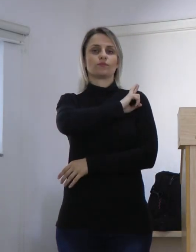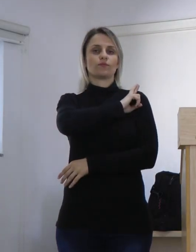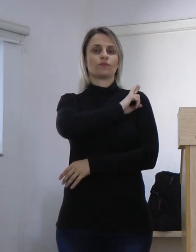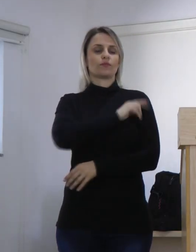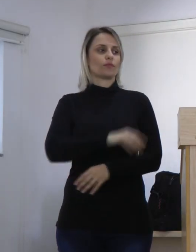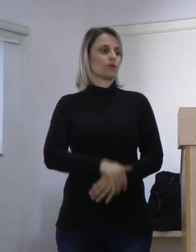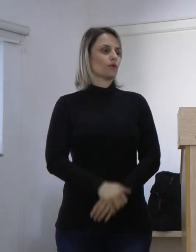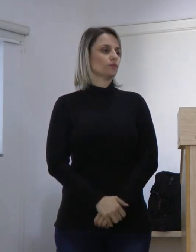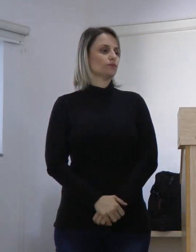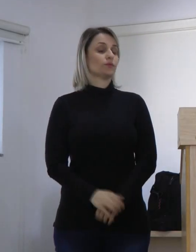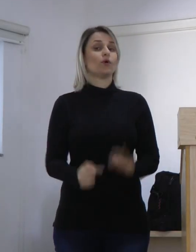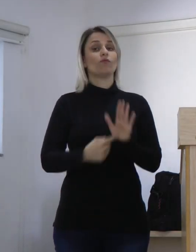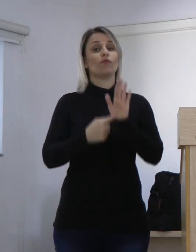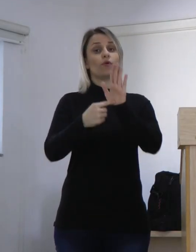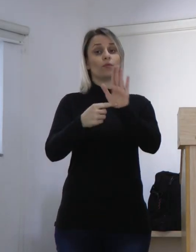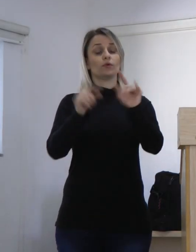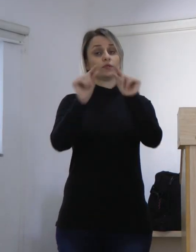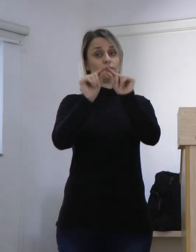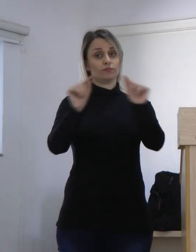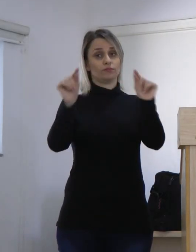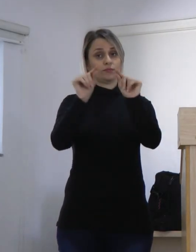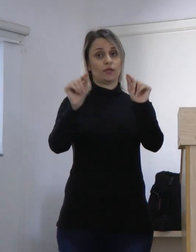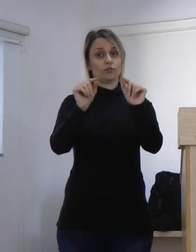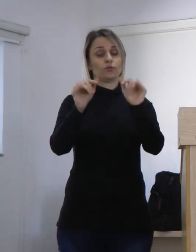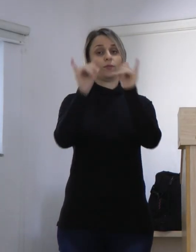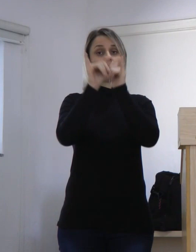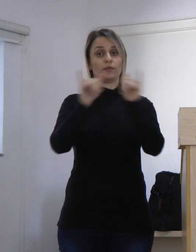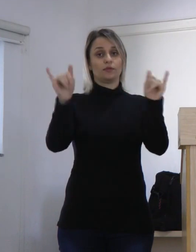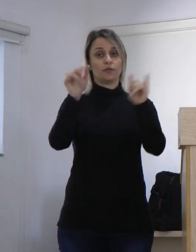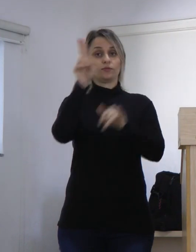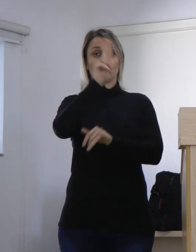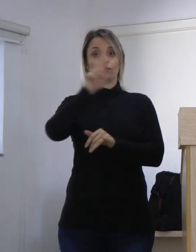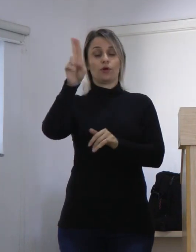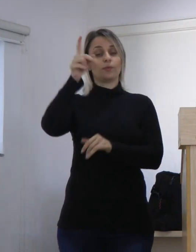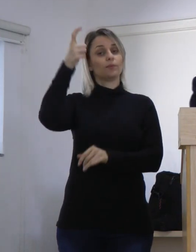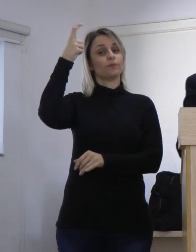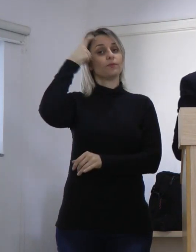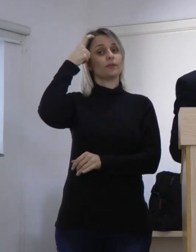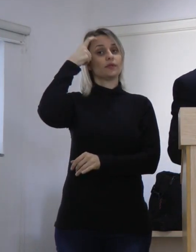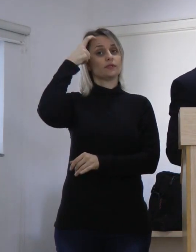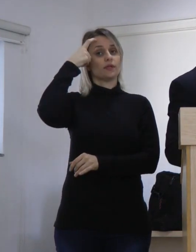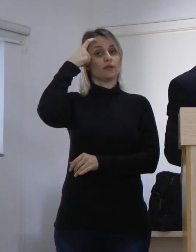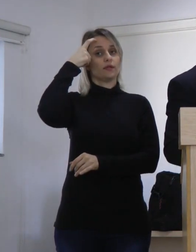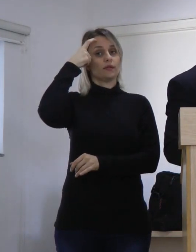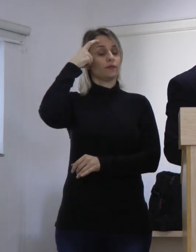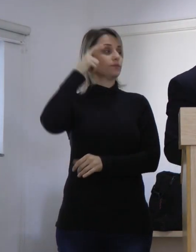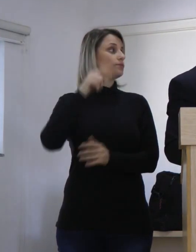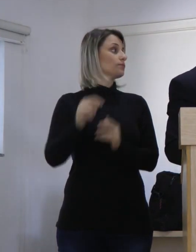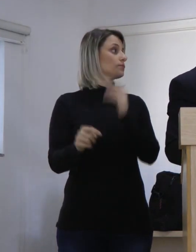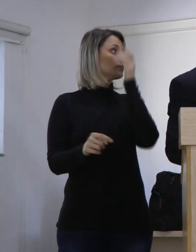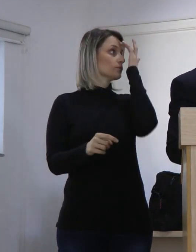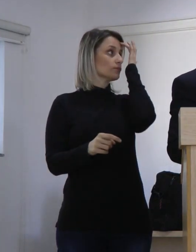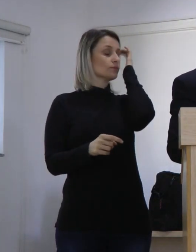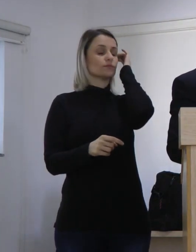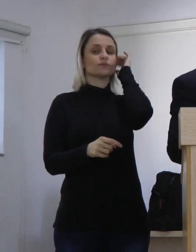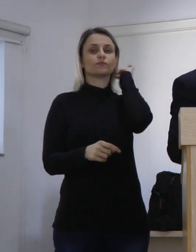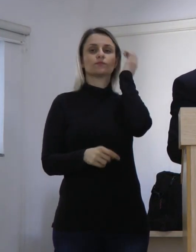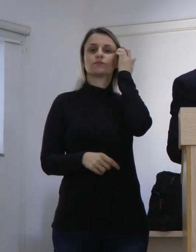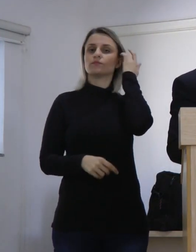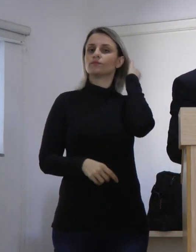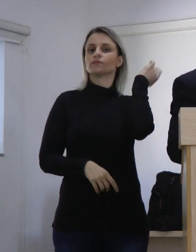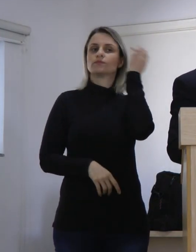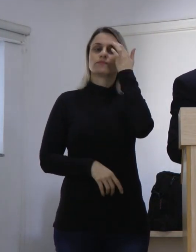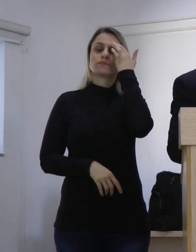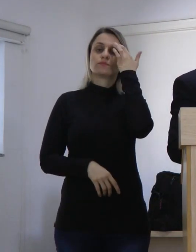trechozinho de uma mensagem chamada Pensar. É de André Luiz, do livro Respostas da Vida, do Instituto de